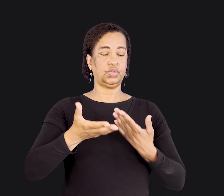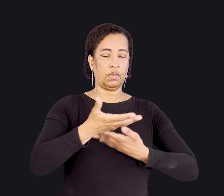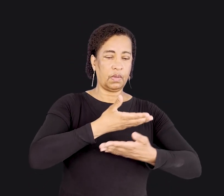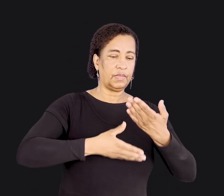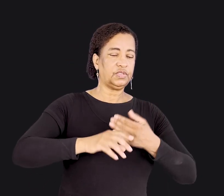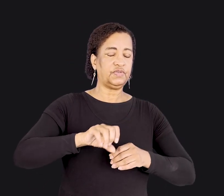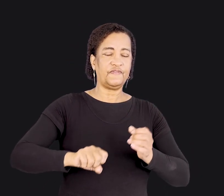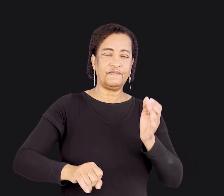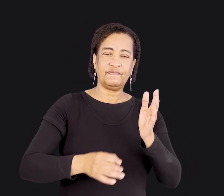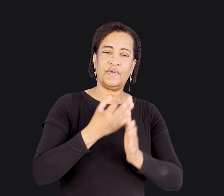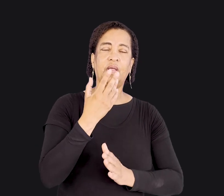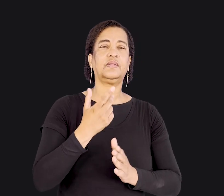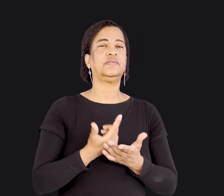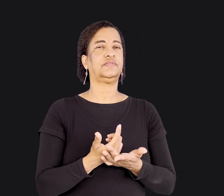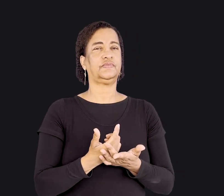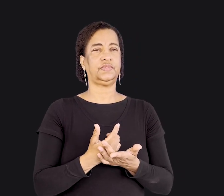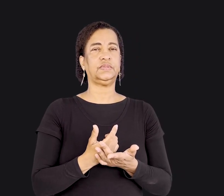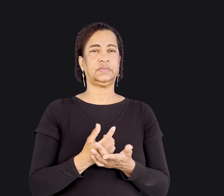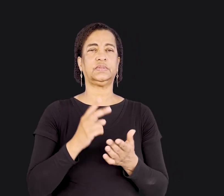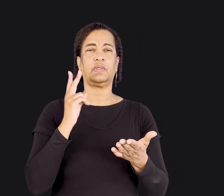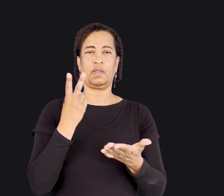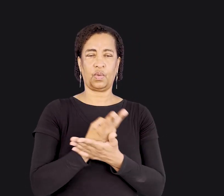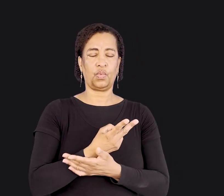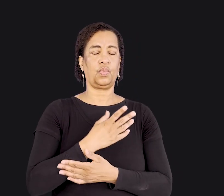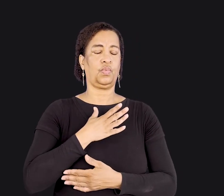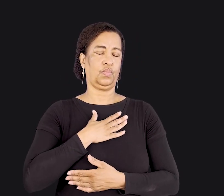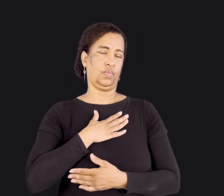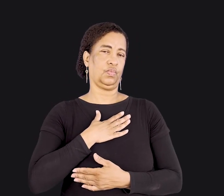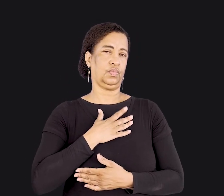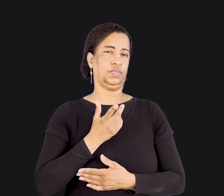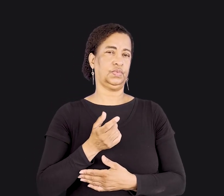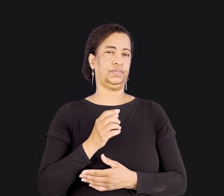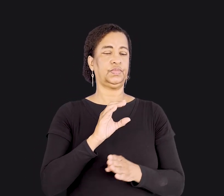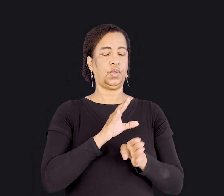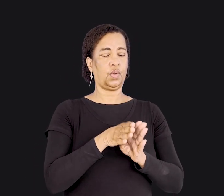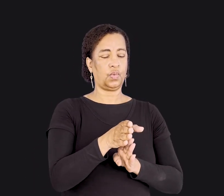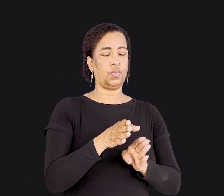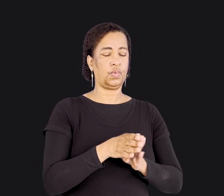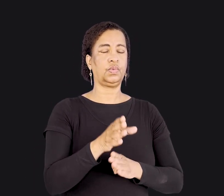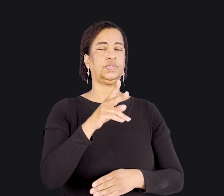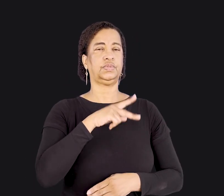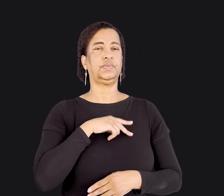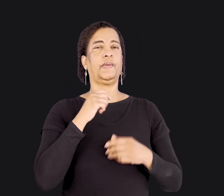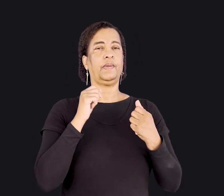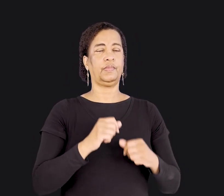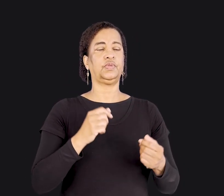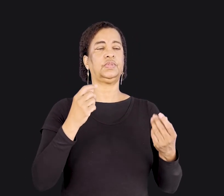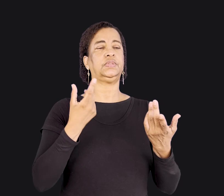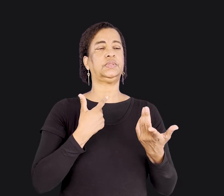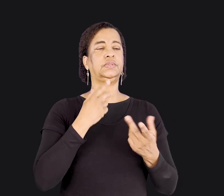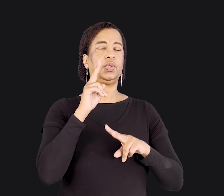várias vezes de situações como essa. Esse conselho de Paulo deveria ser aplicado no meio do povo de Deus